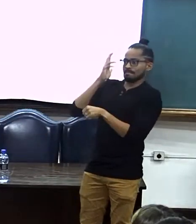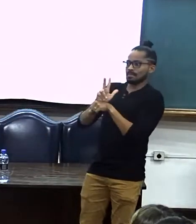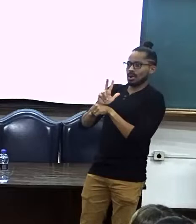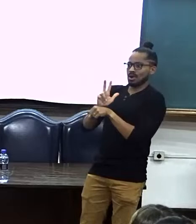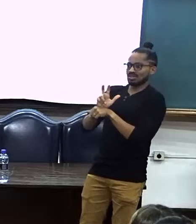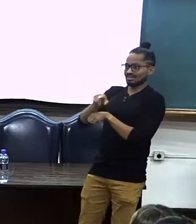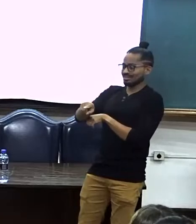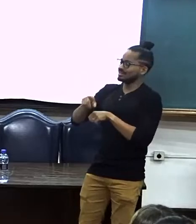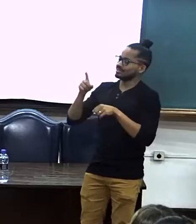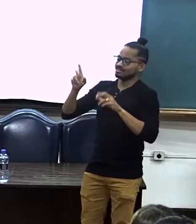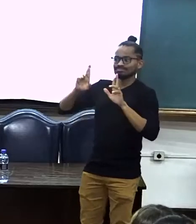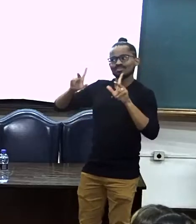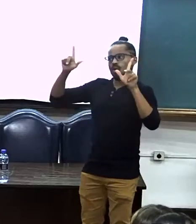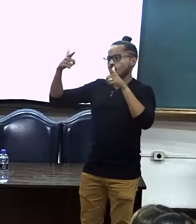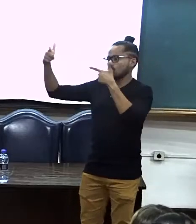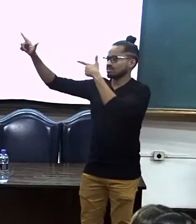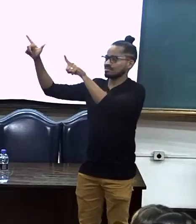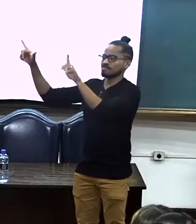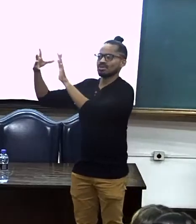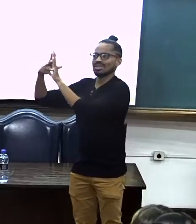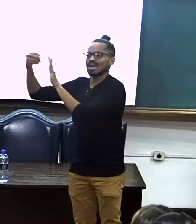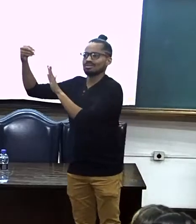of articulatory models.